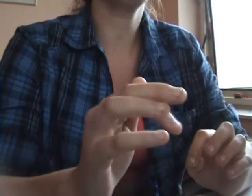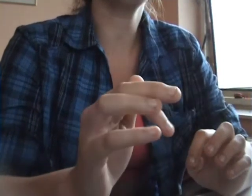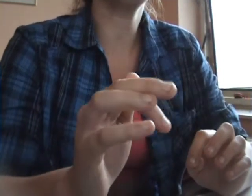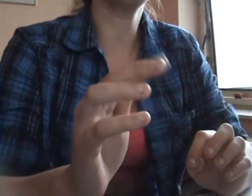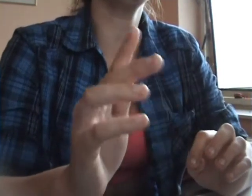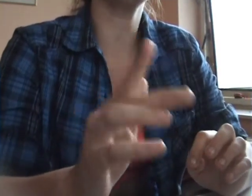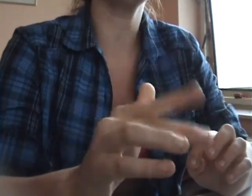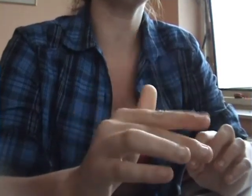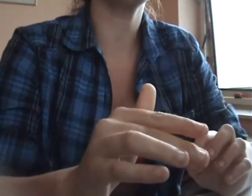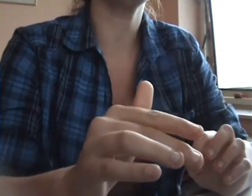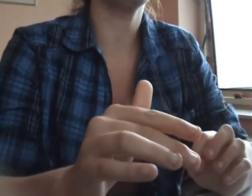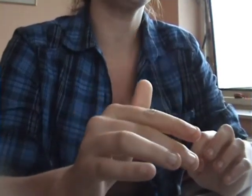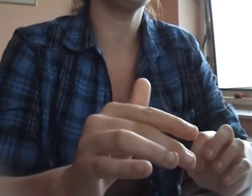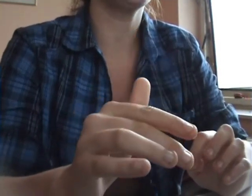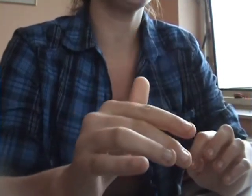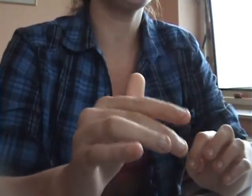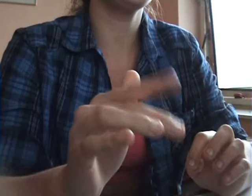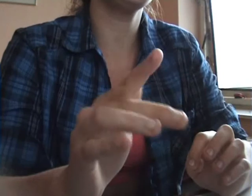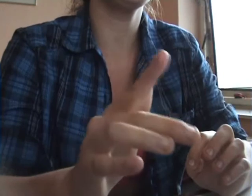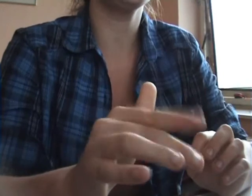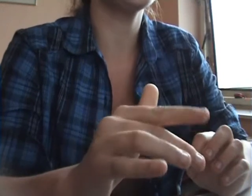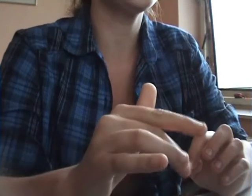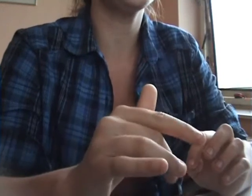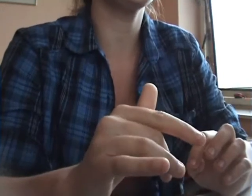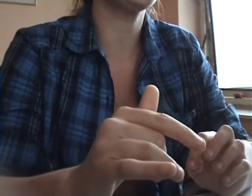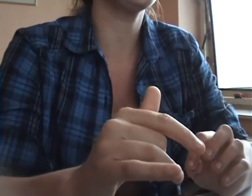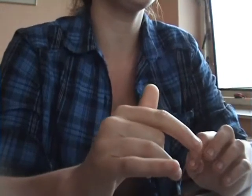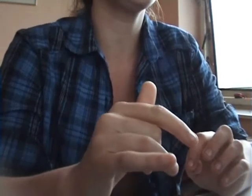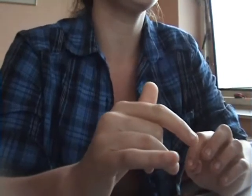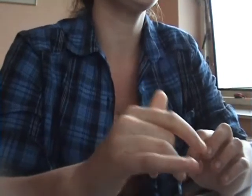uvíl je vňa.